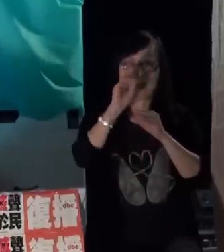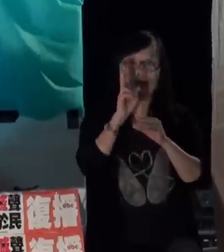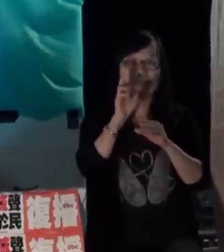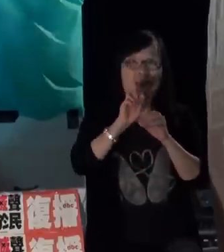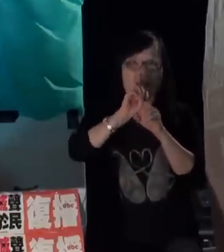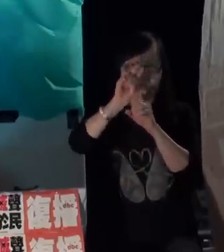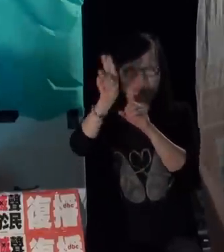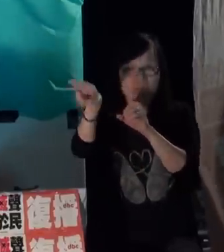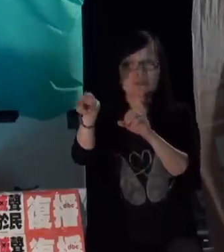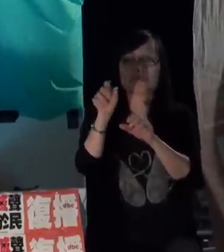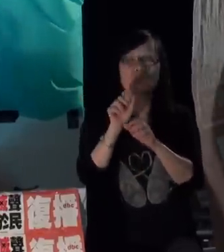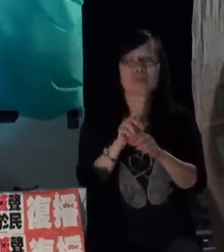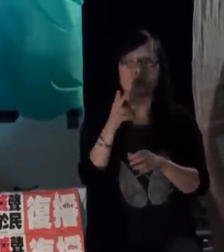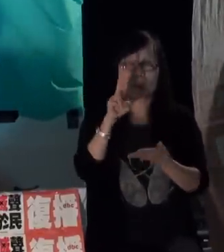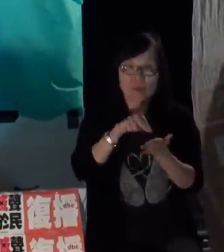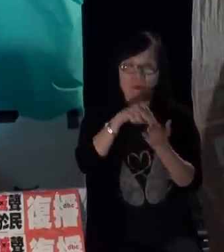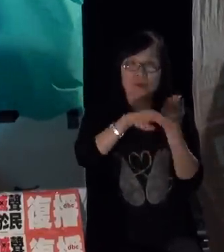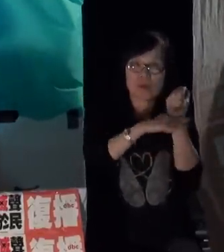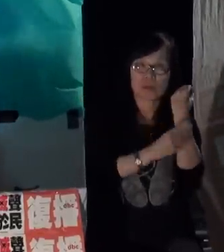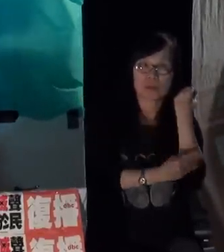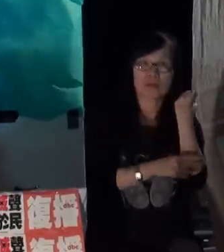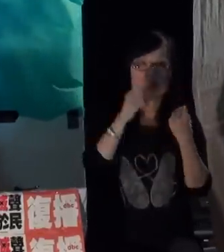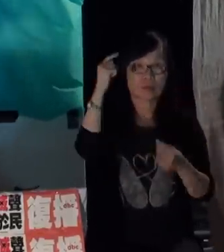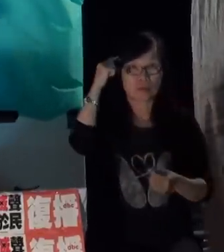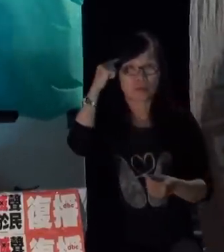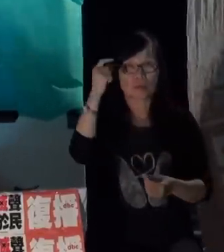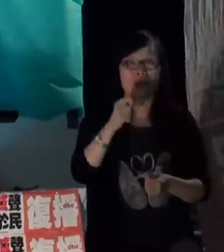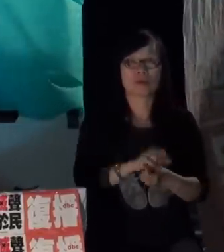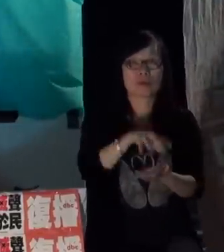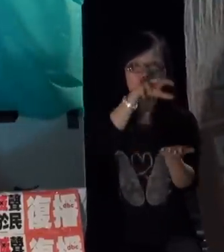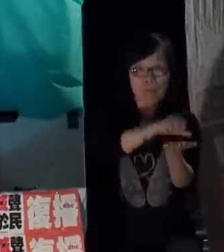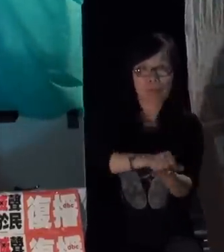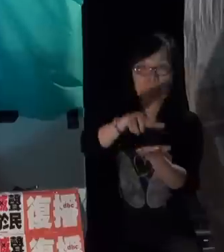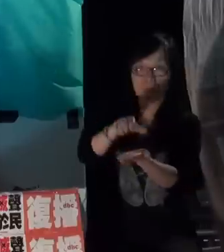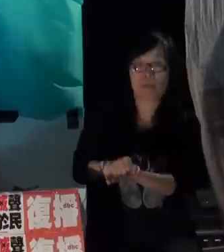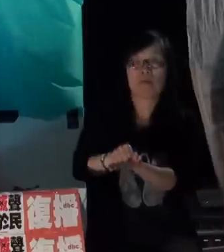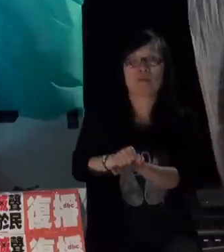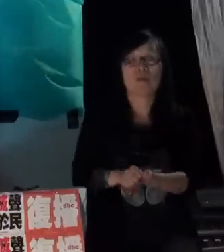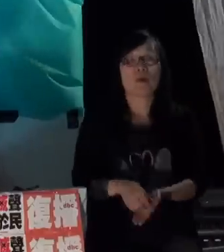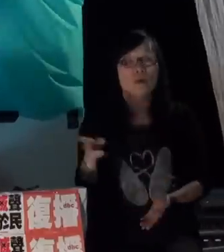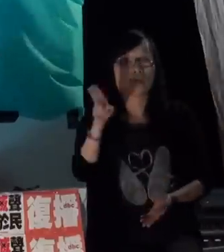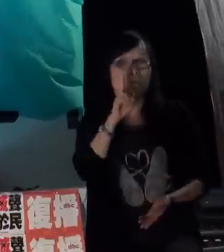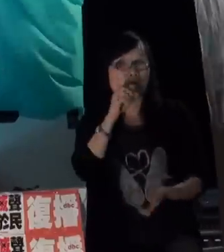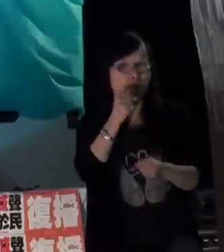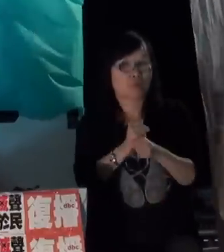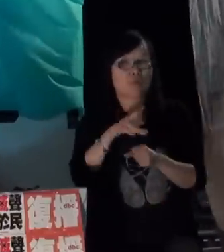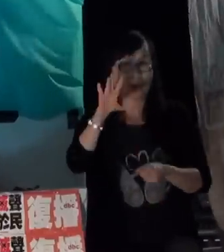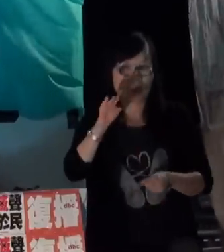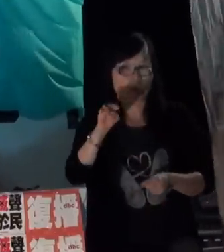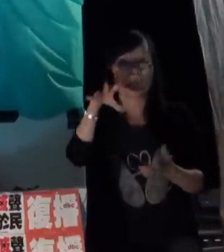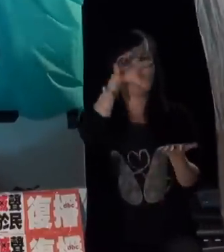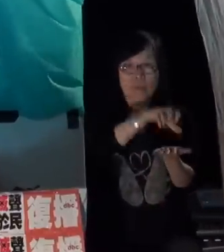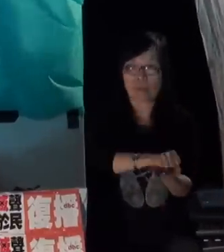嘛。 你睇今次立法會選舉，其實佢哋都係想咁喎，真係做呢個狗屋嘅霸主嘅喎，即係做狗我都要做狗嘅霸主喎。而家